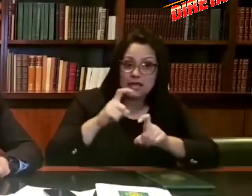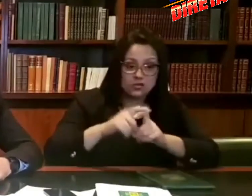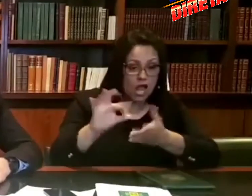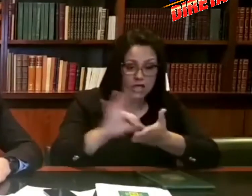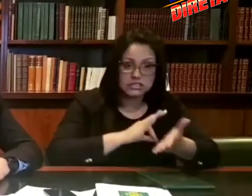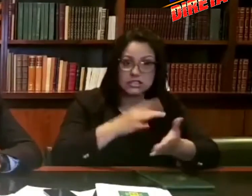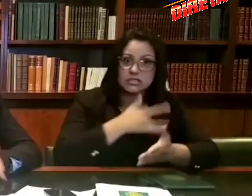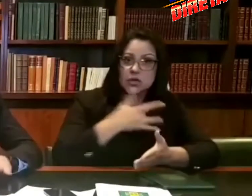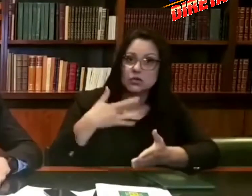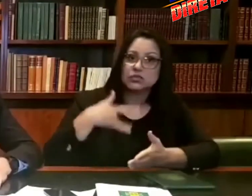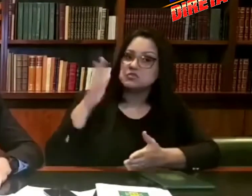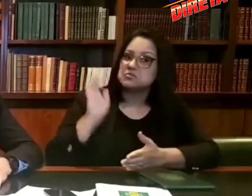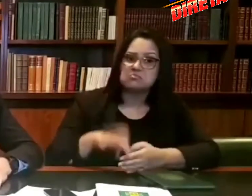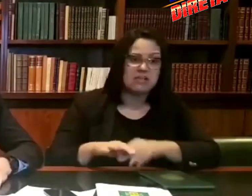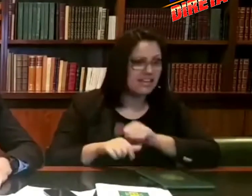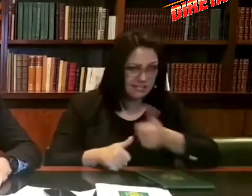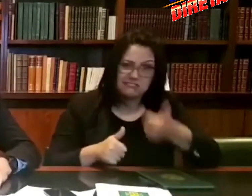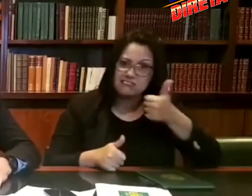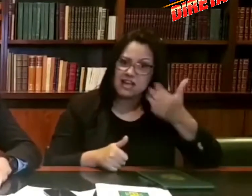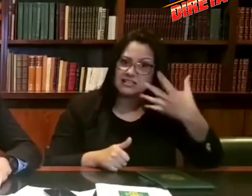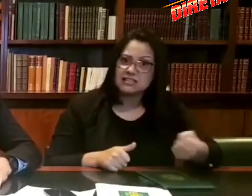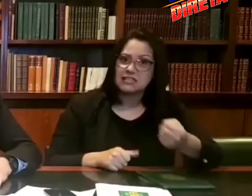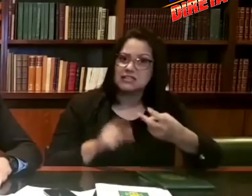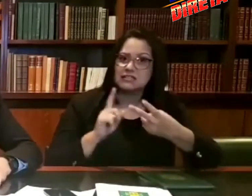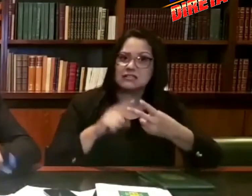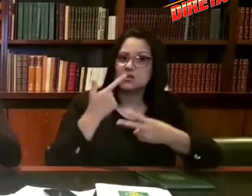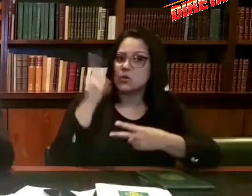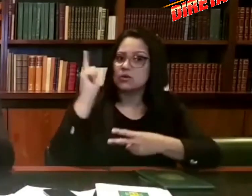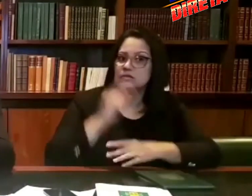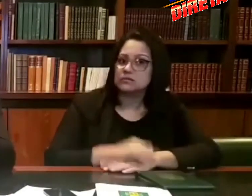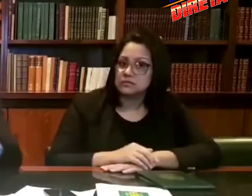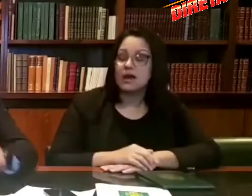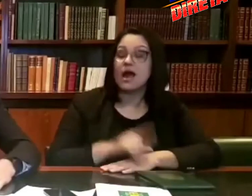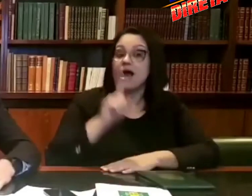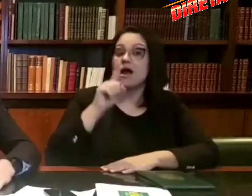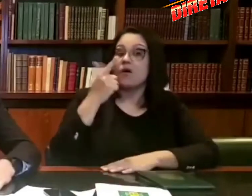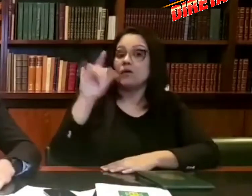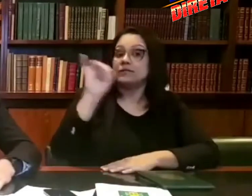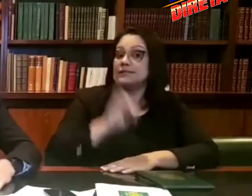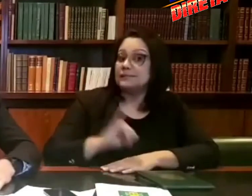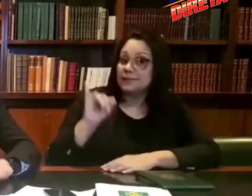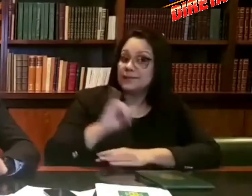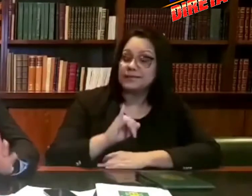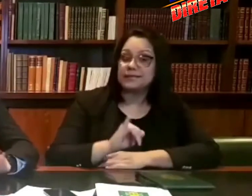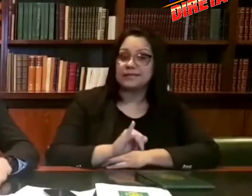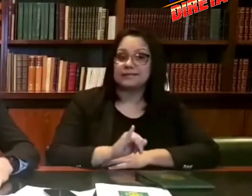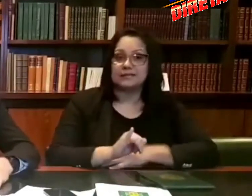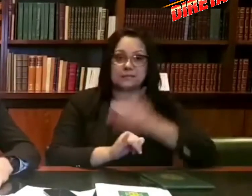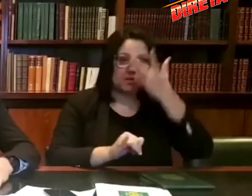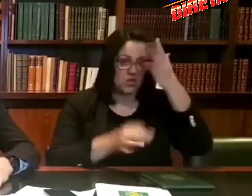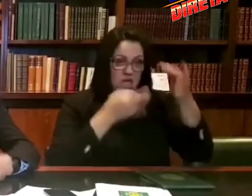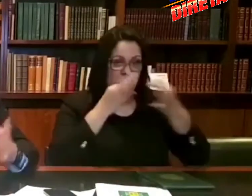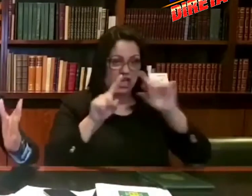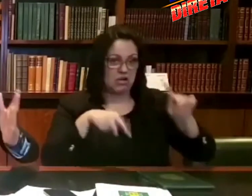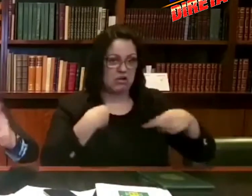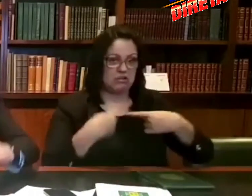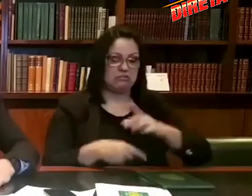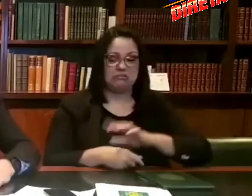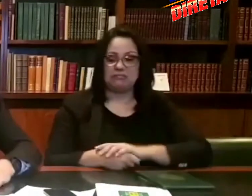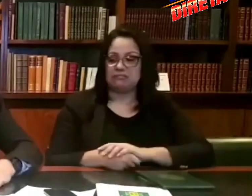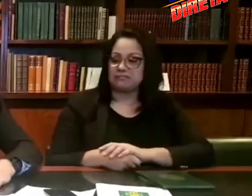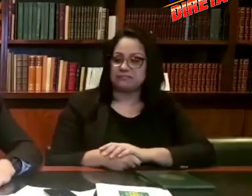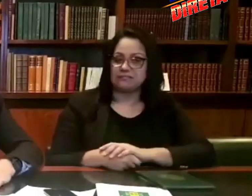assina ali que está tudo bem, vai valer. O que mais? A questão muito importante que interessa, o pessoal me critica, né? Ah, o